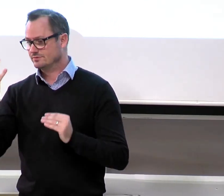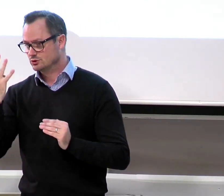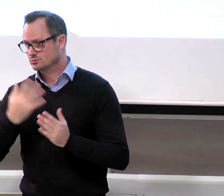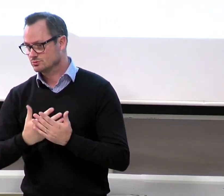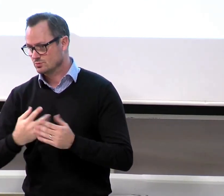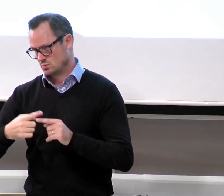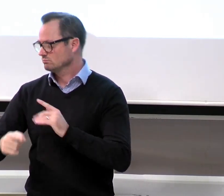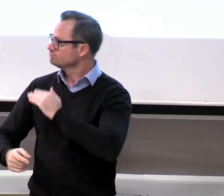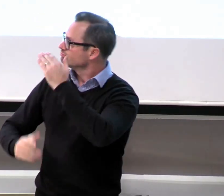de strukturerna som